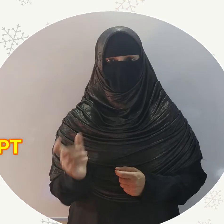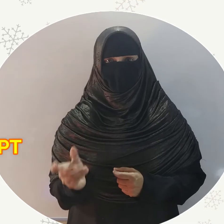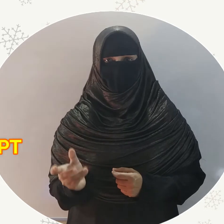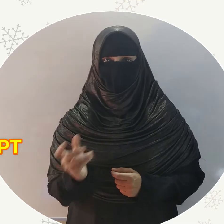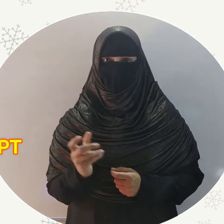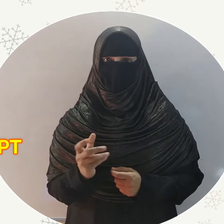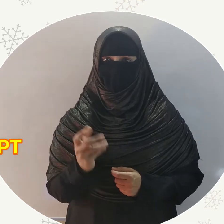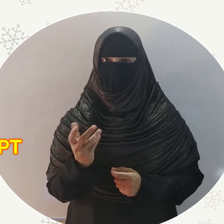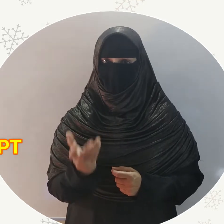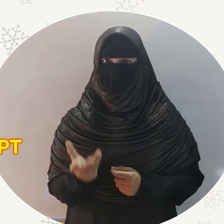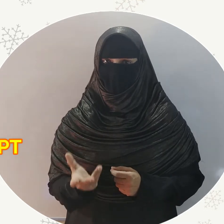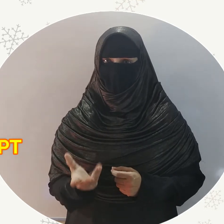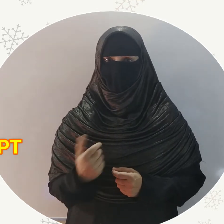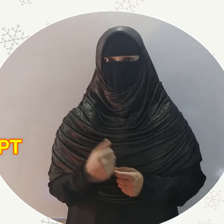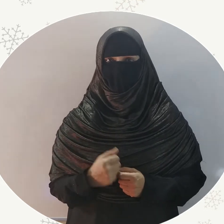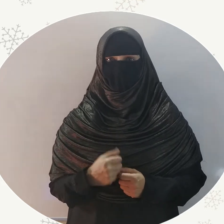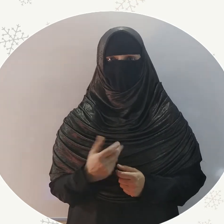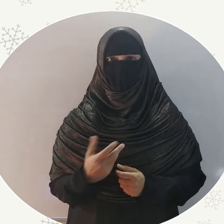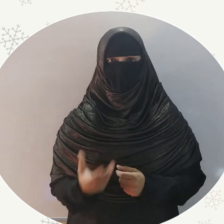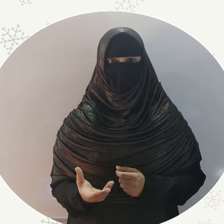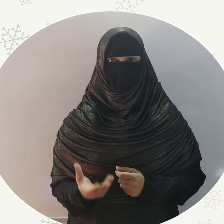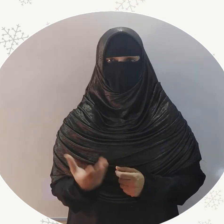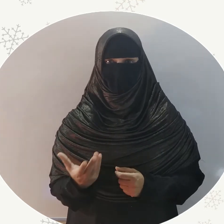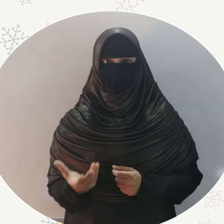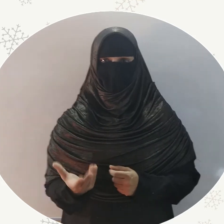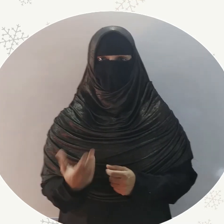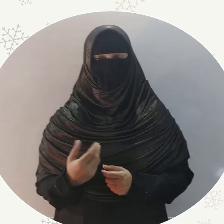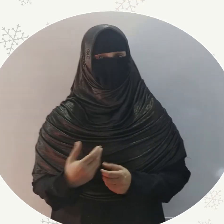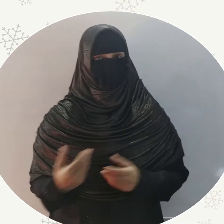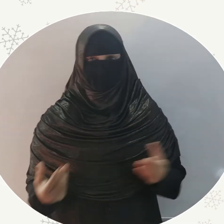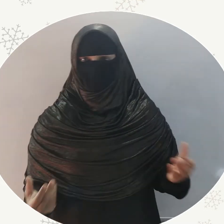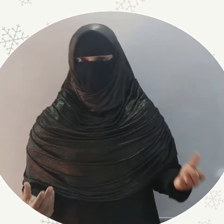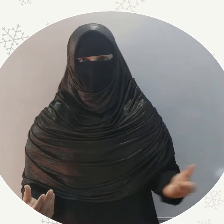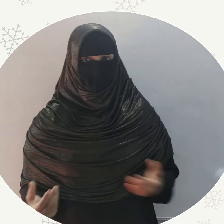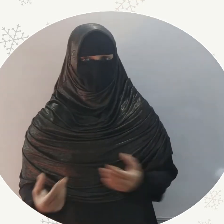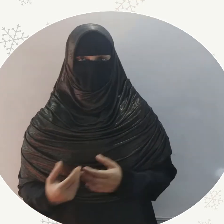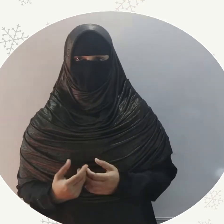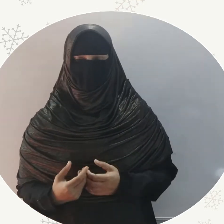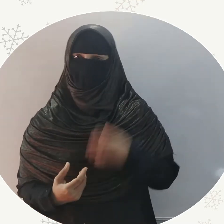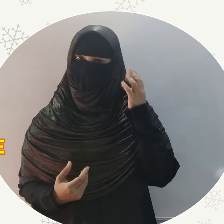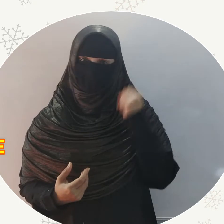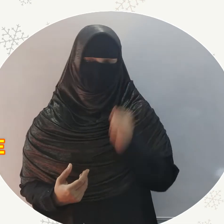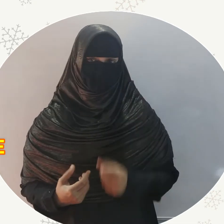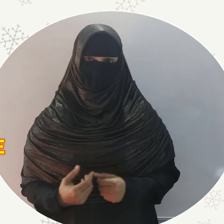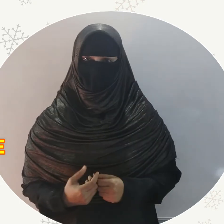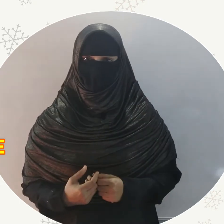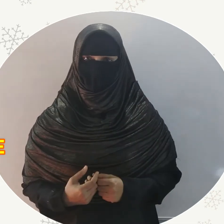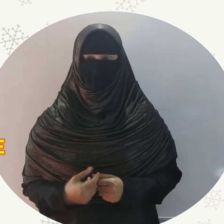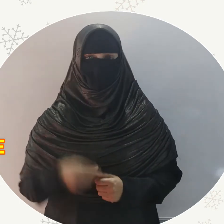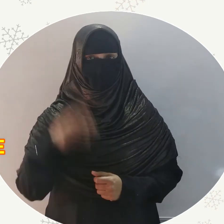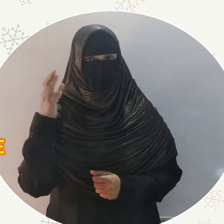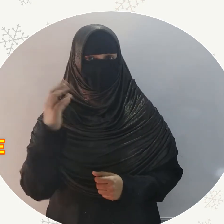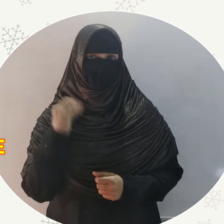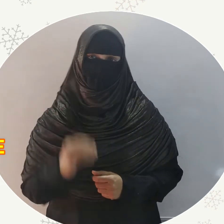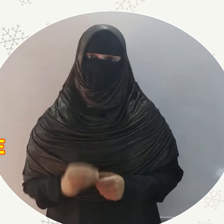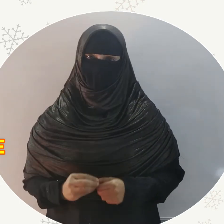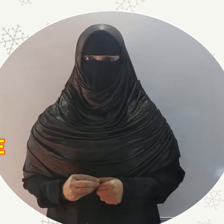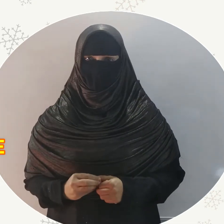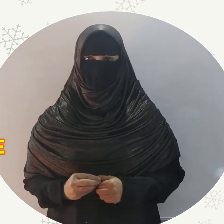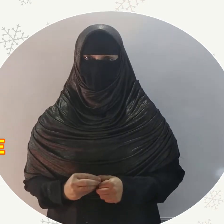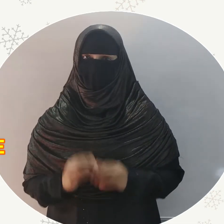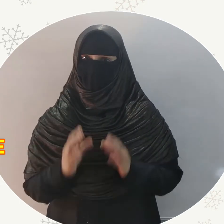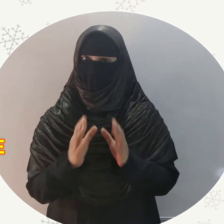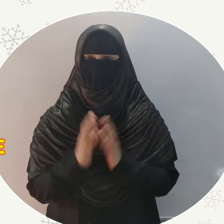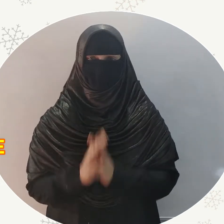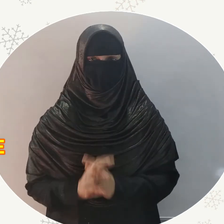മി ദ റിസീറ്റ്. ഇനി അടുത്ത വേർഡ് നോക്കാം. ഇതൊരു വളരെ ഫണ്ണി വേർഡാണ്. ഇത് പലരും നൈക്ക് എന്ന് പറയും, പലര് നീച്ച എന്ന് പറയും, ചിലർ നിക്കി